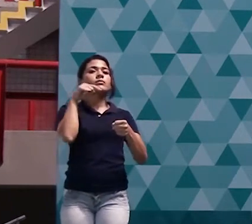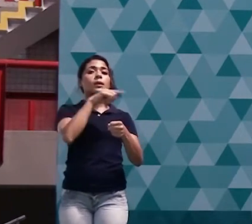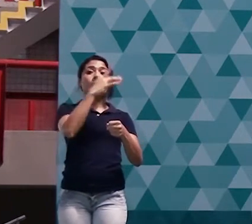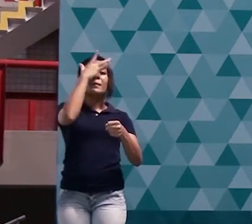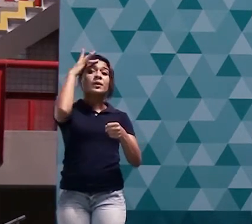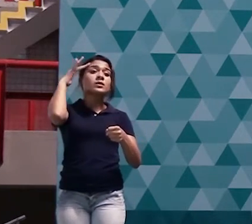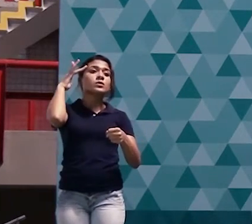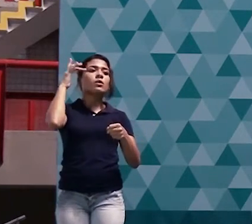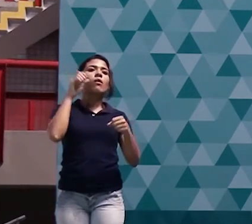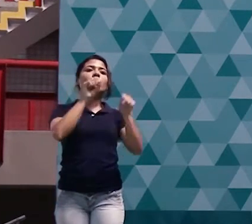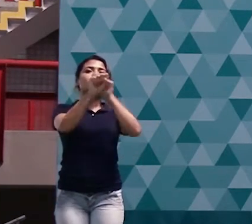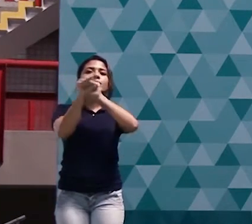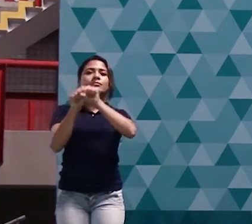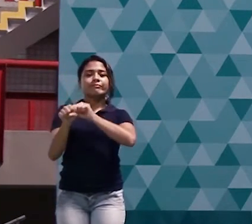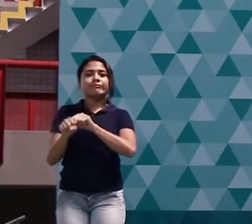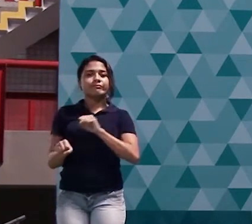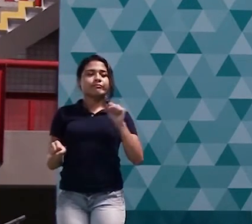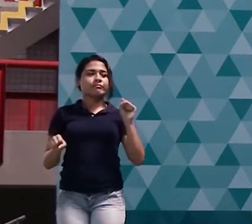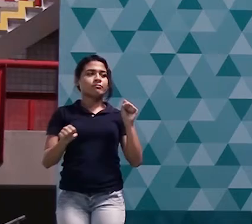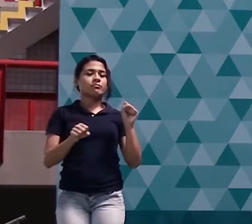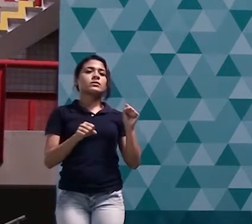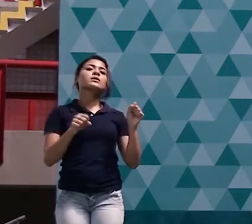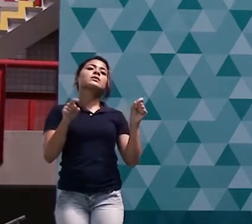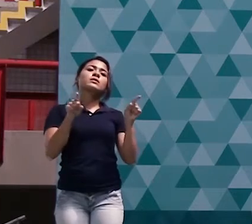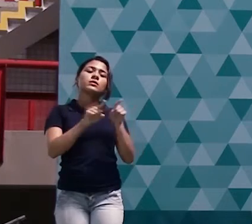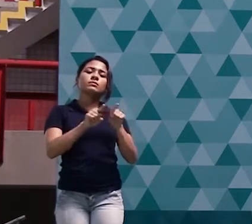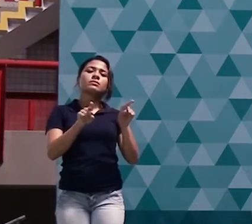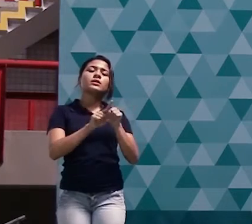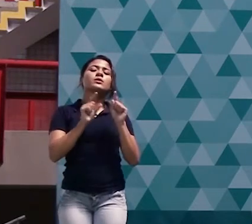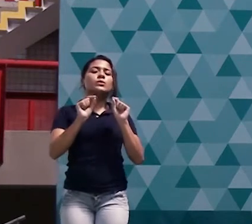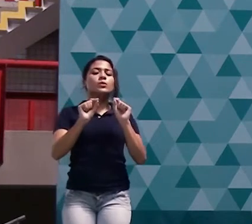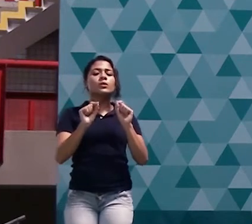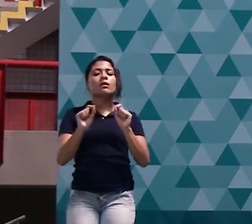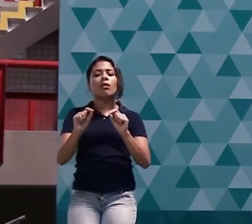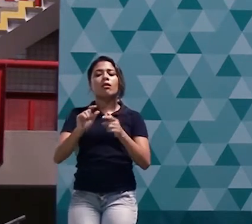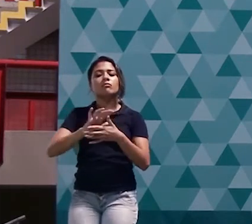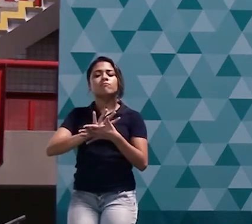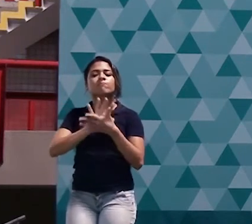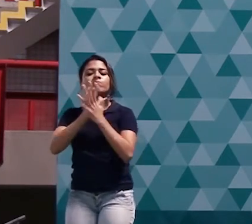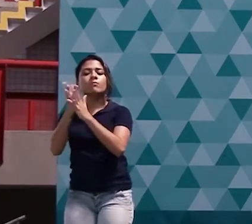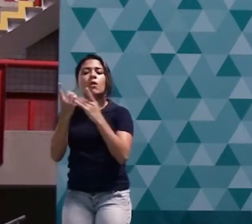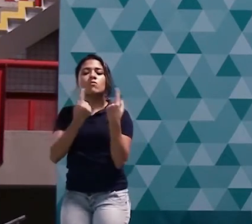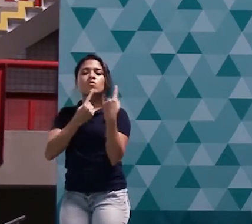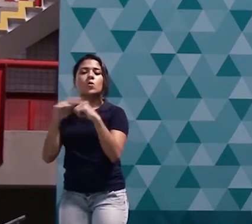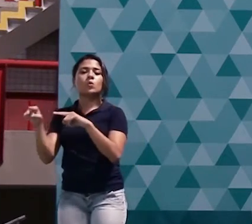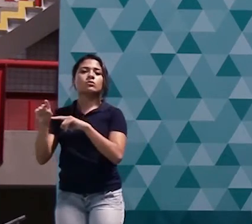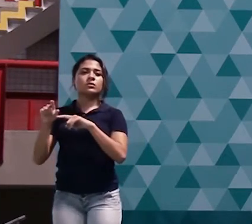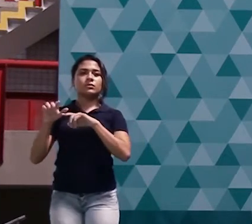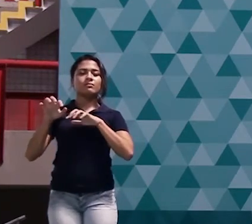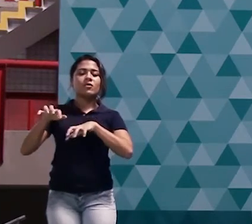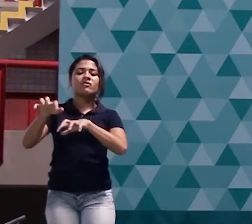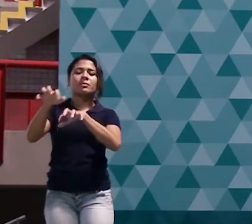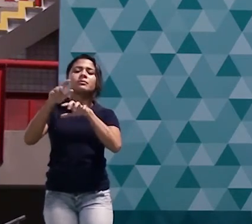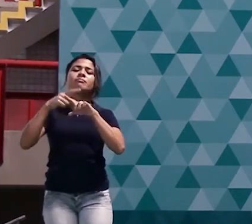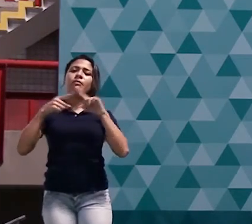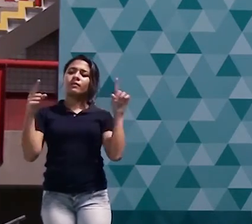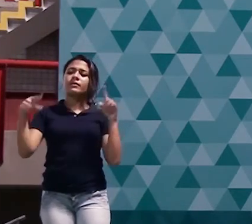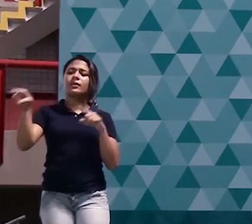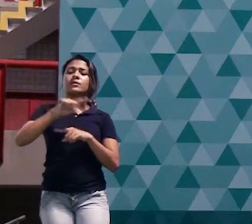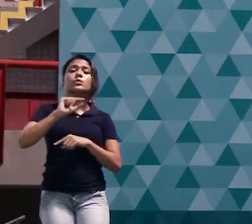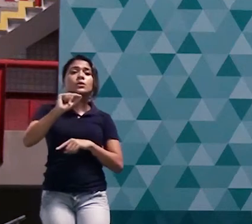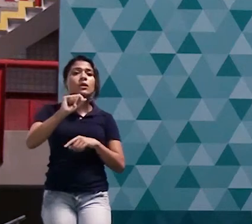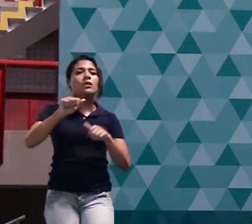forma ele vai contratar mercenários e sufocar o movimento. Mas a ideia de liberdade ficou.